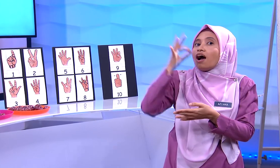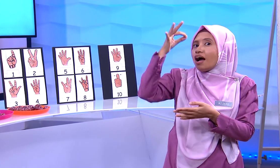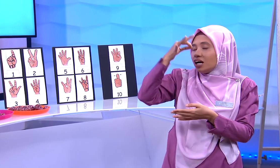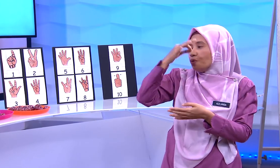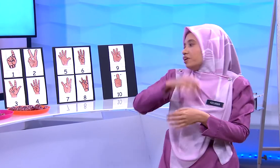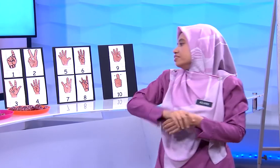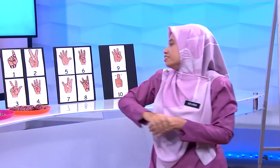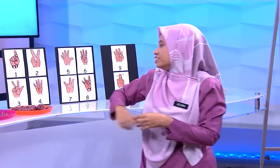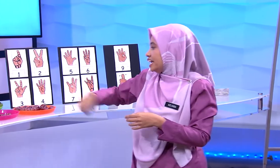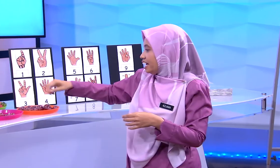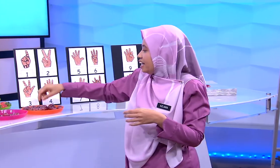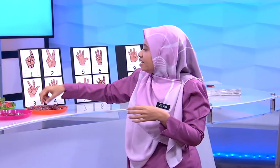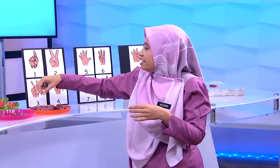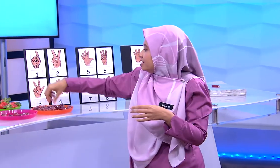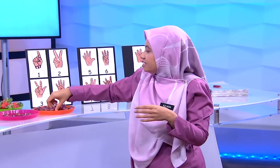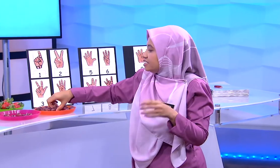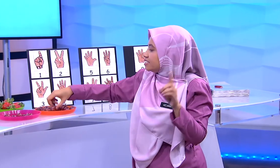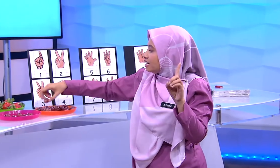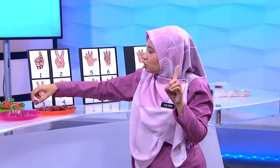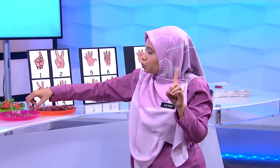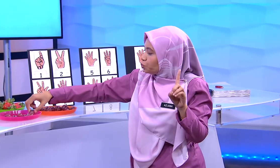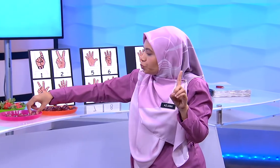anggur Oke dulu Halo